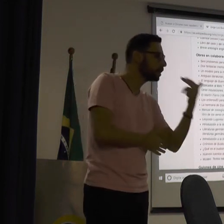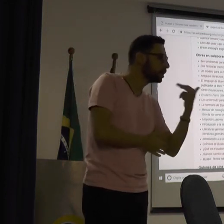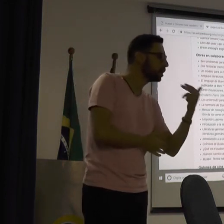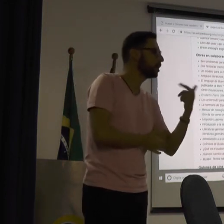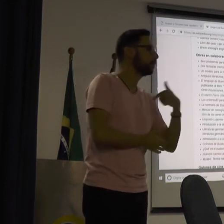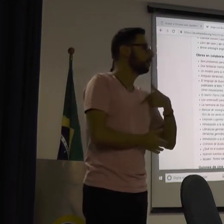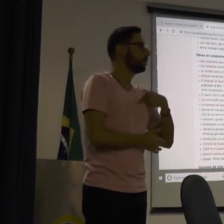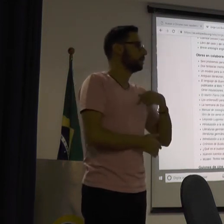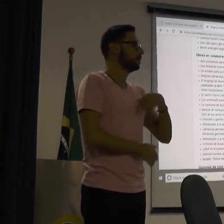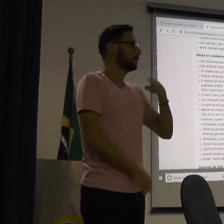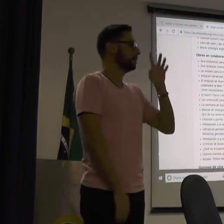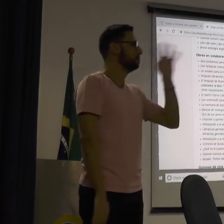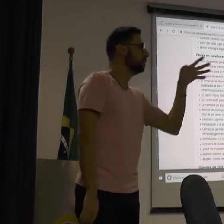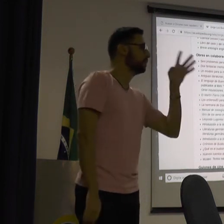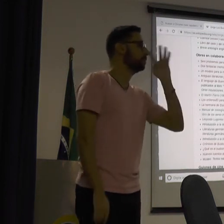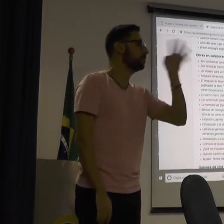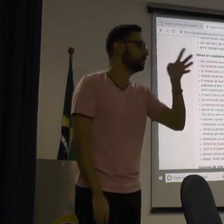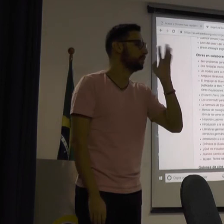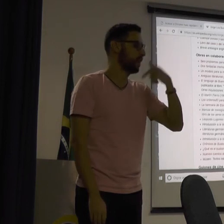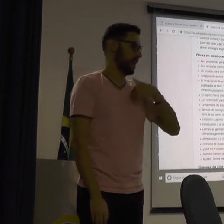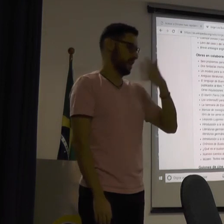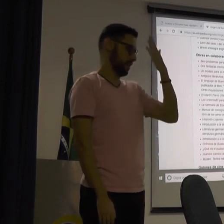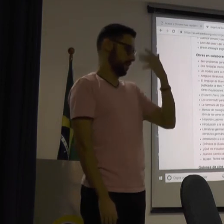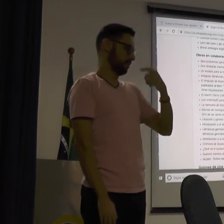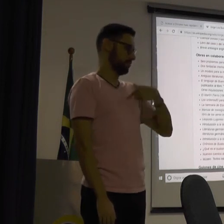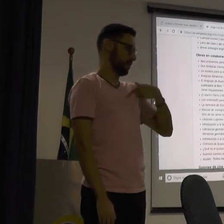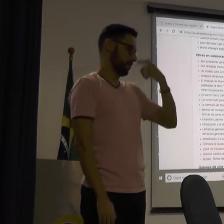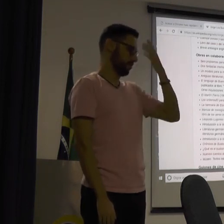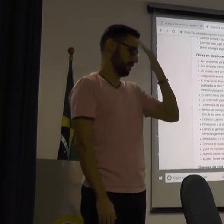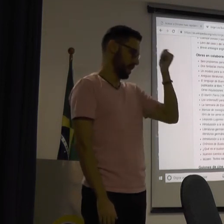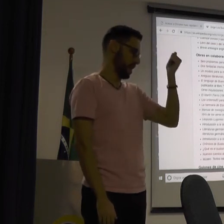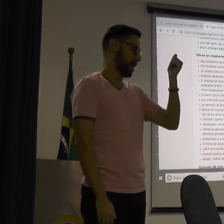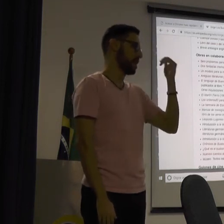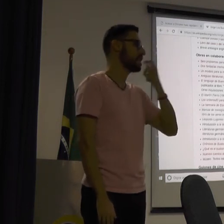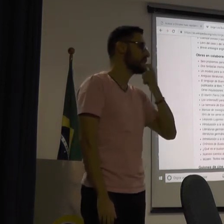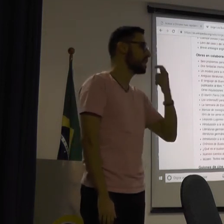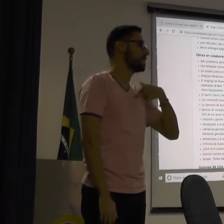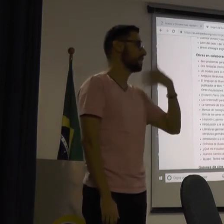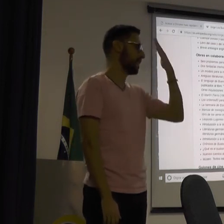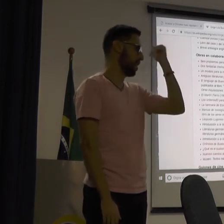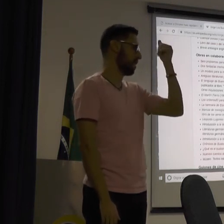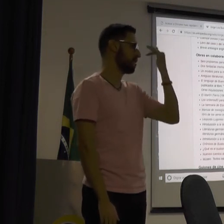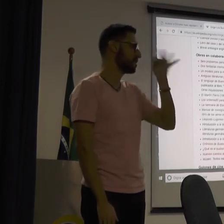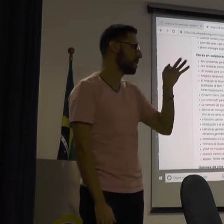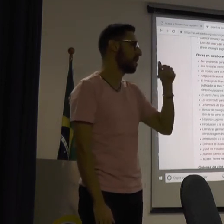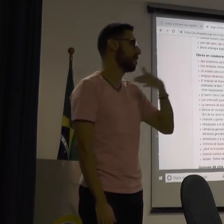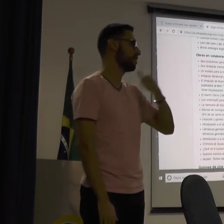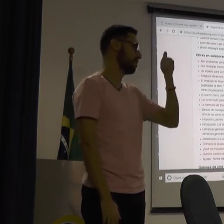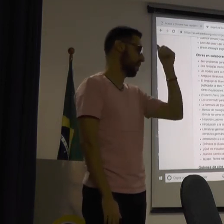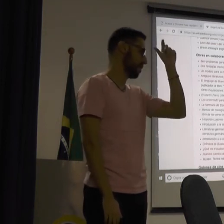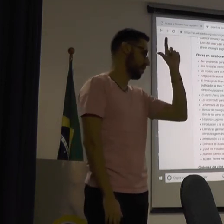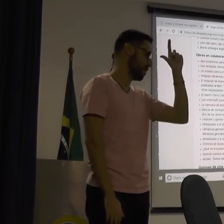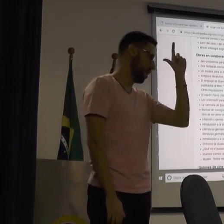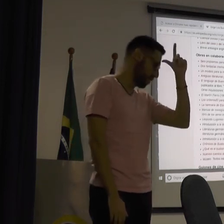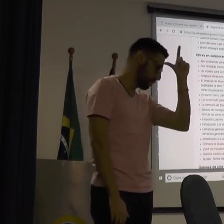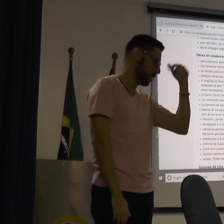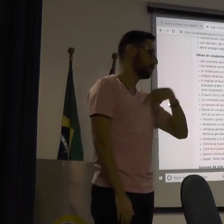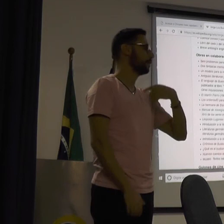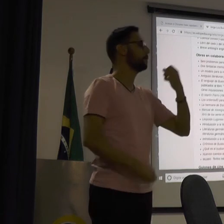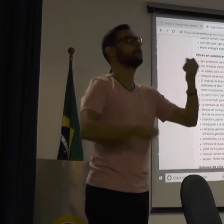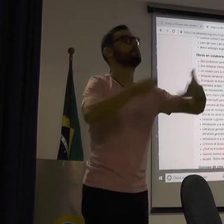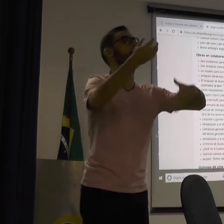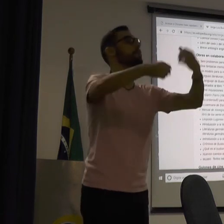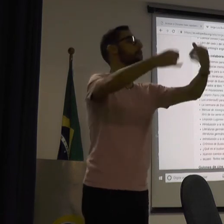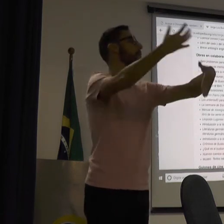vou assustar os meus pares. Não, eu sei inglês, sei francês, sei alemão, né? Então eu vou me exibir. Então